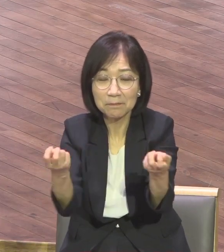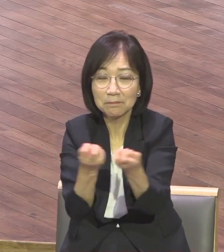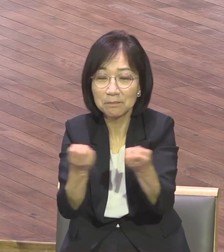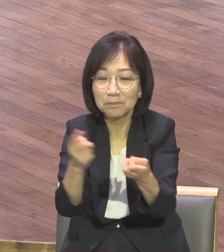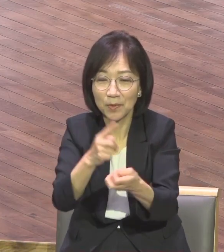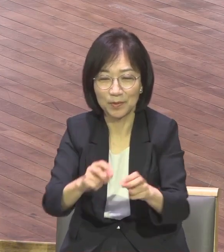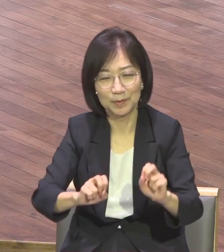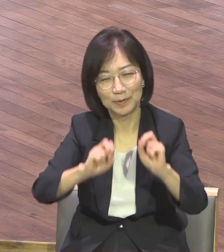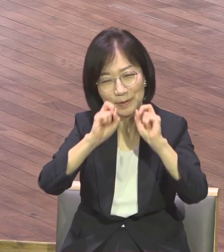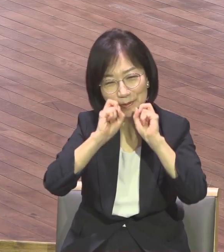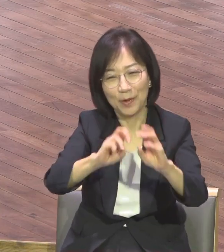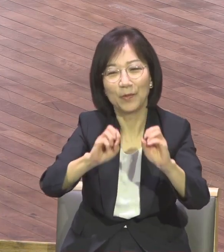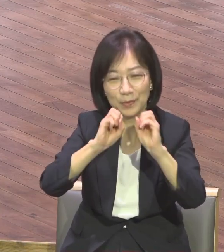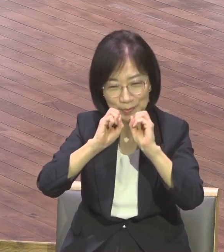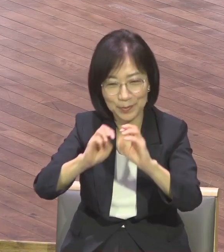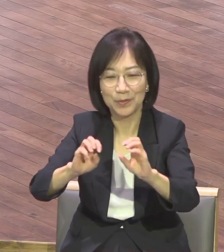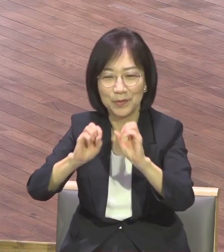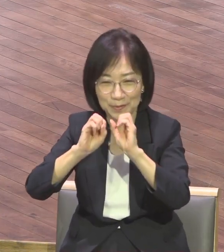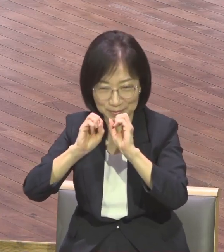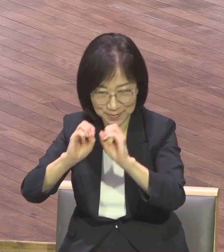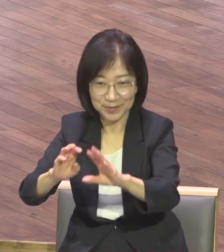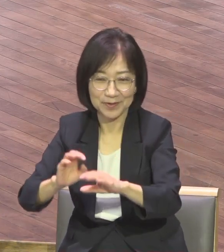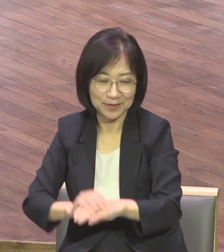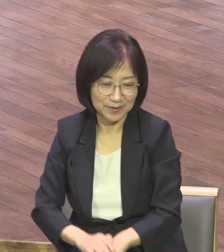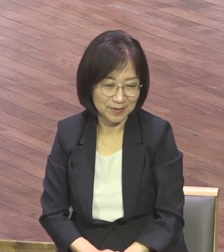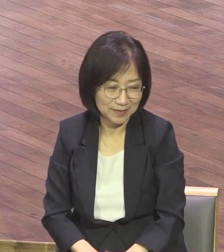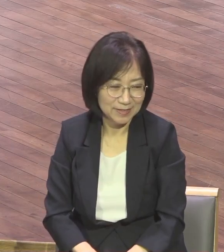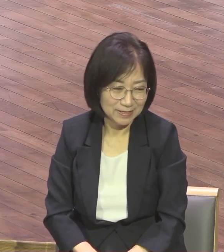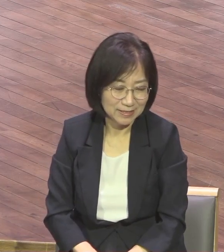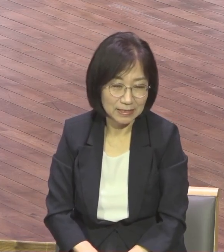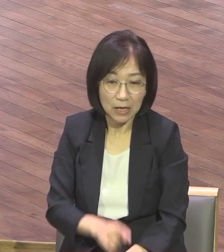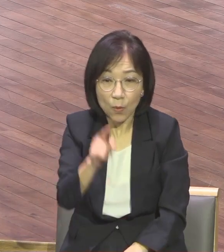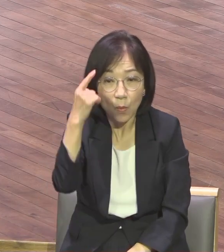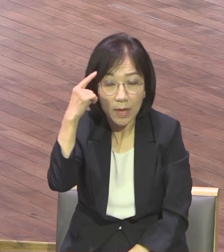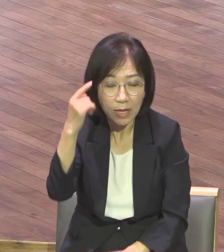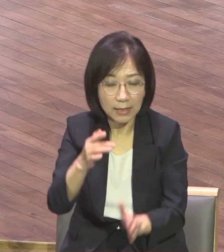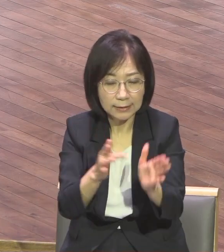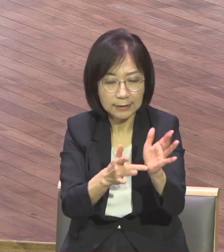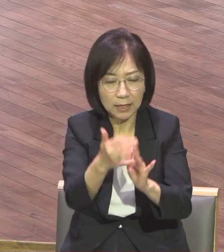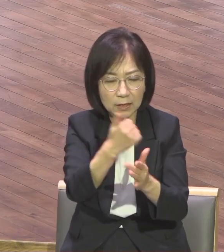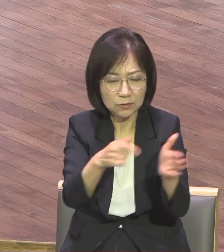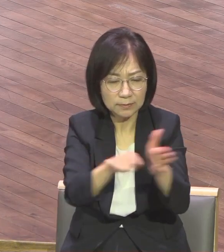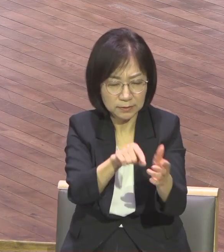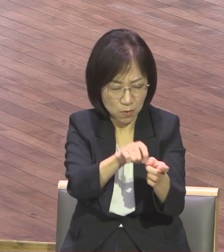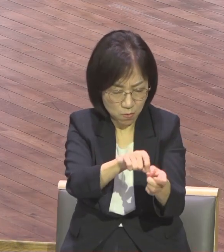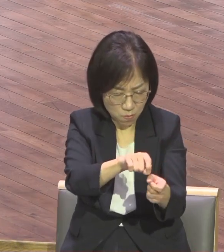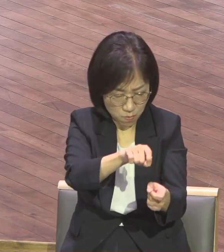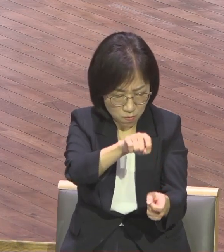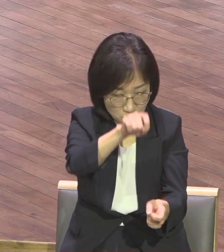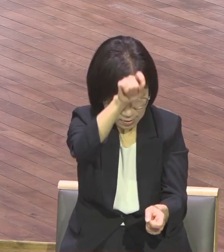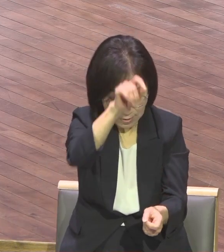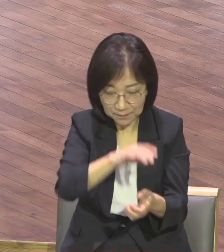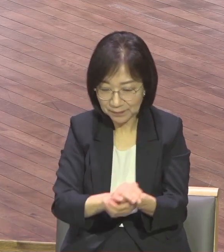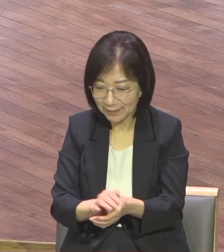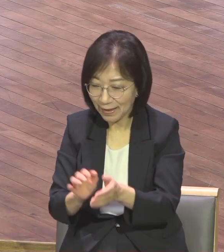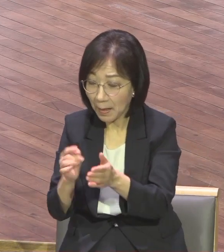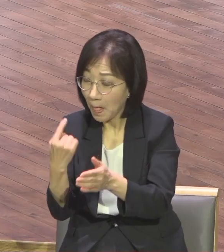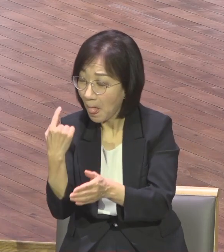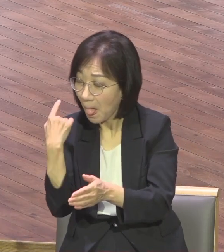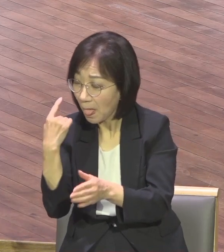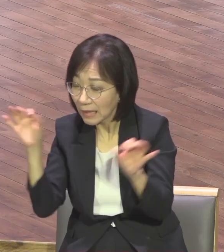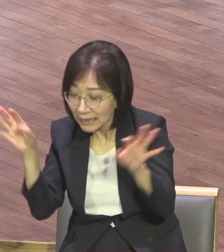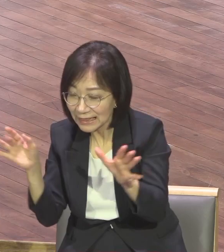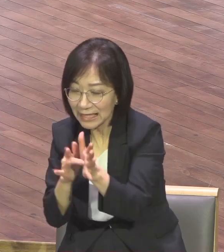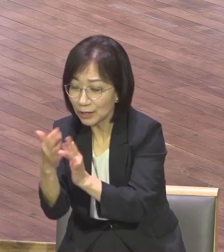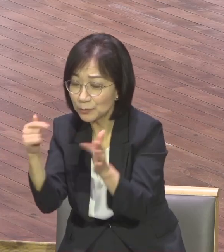다르다는데 계속 여기 나와 있잖아요. 상급이 다른데. 그 상급 내가 볼 땐 그렇잖아요. 내